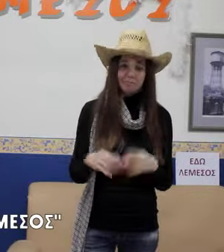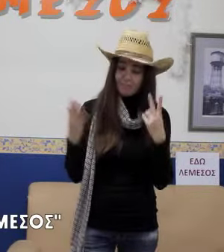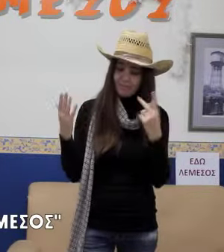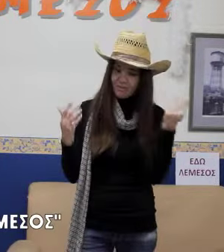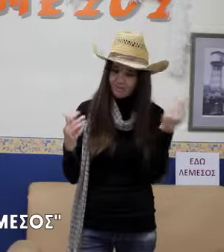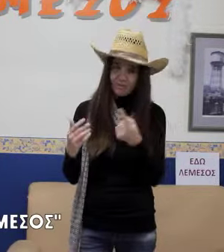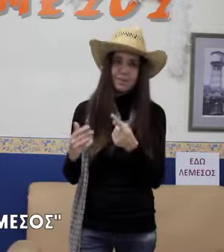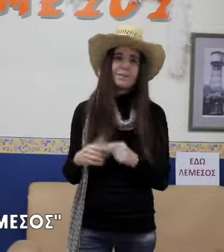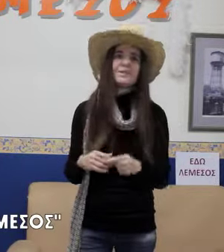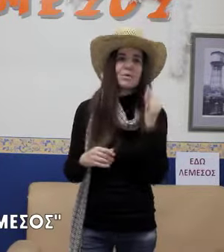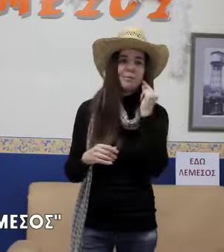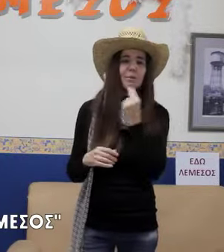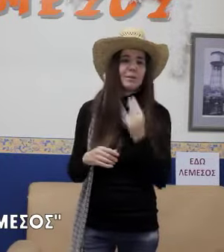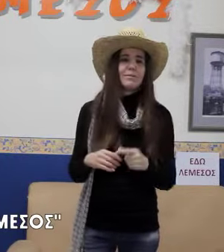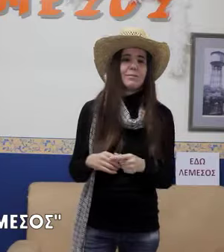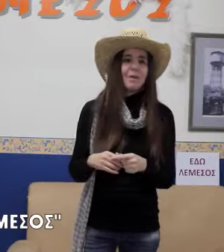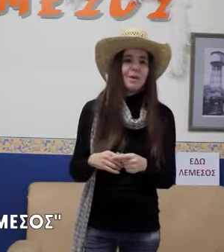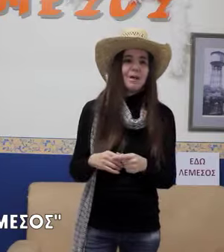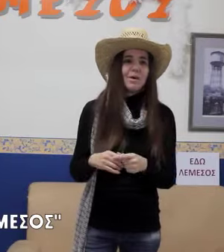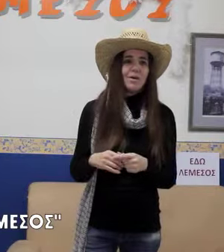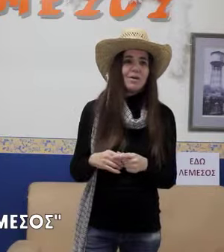7:30 το απόγευμα. Η χοροδία